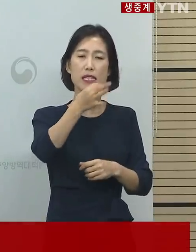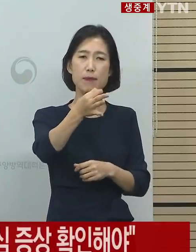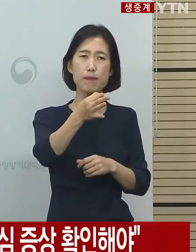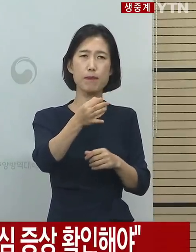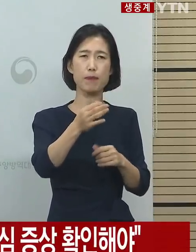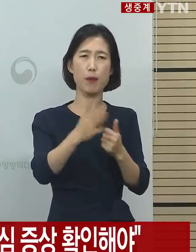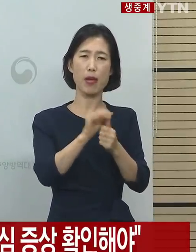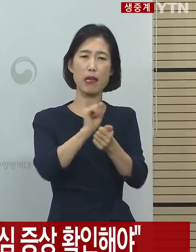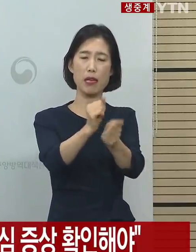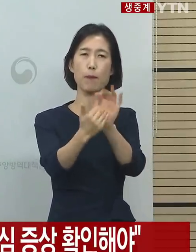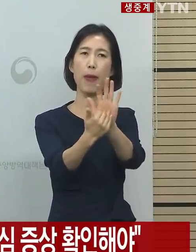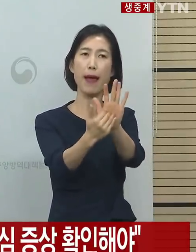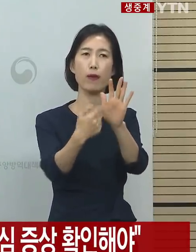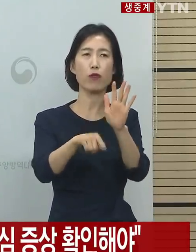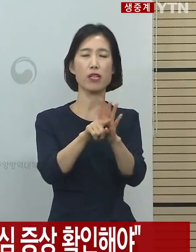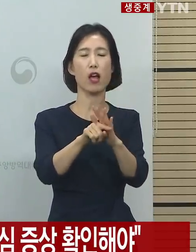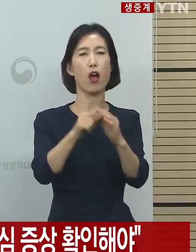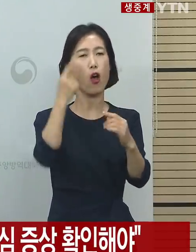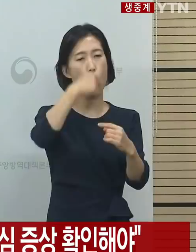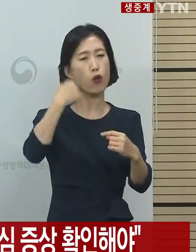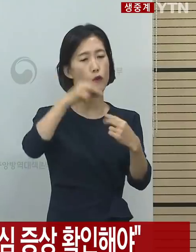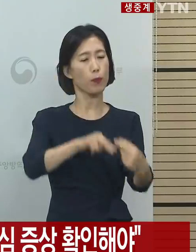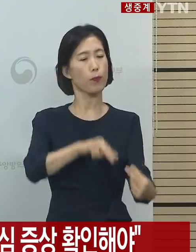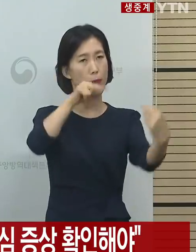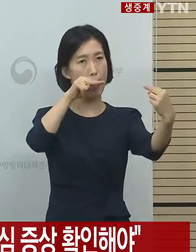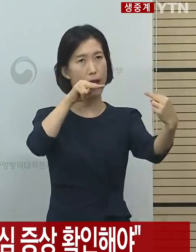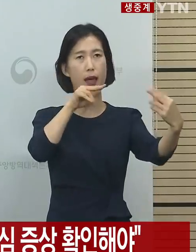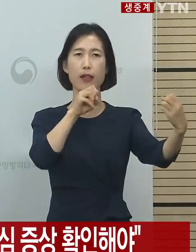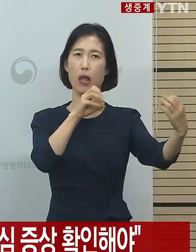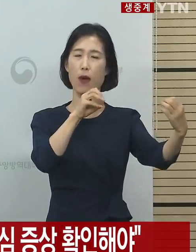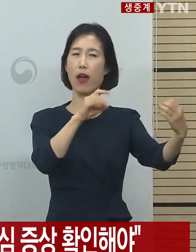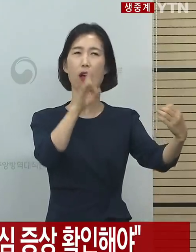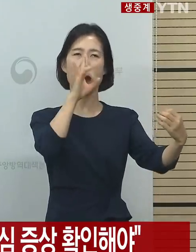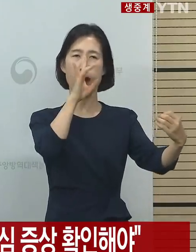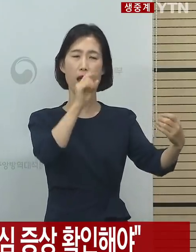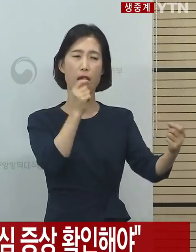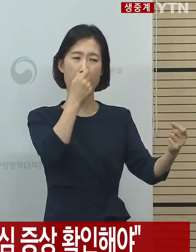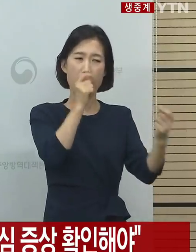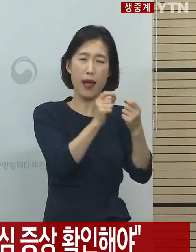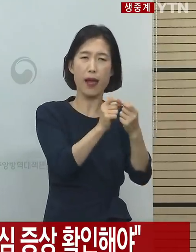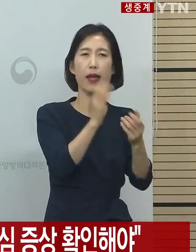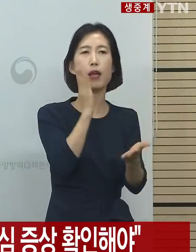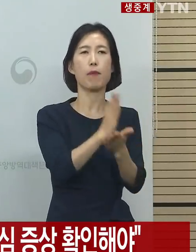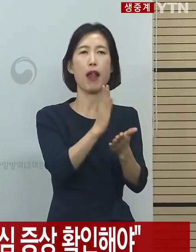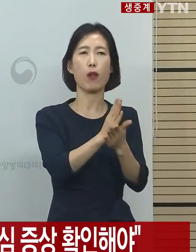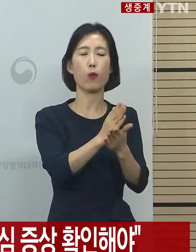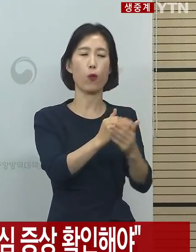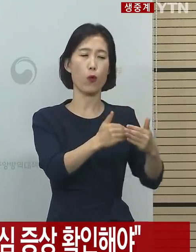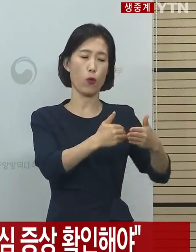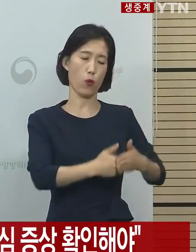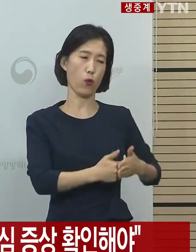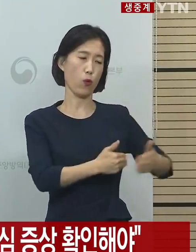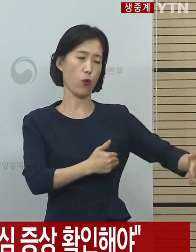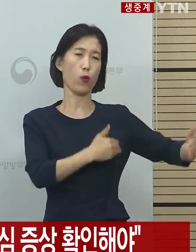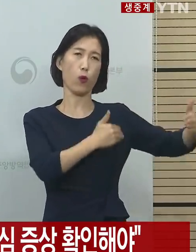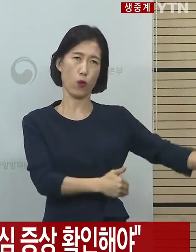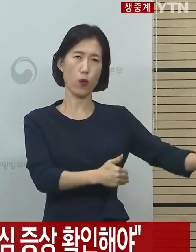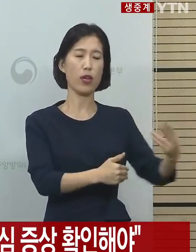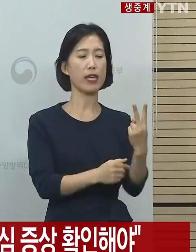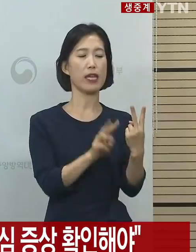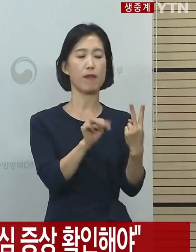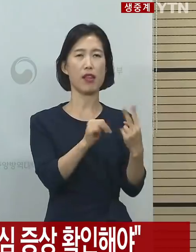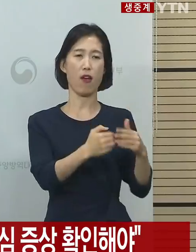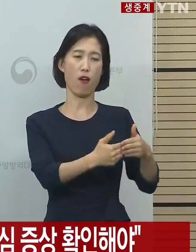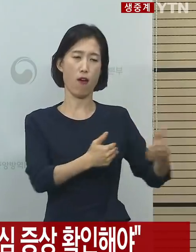방지하기 위해서는 마주보고 대화할 때나 밀접한 그런 거리를 좀 자제하고 2m 정도의 거리를 두게